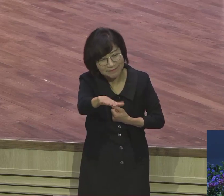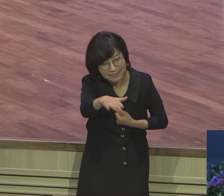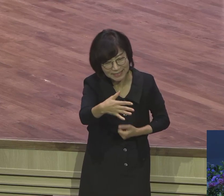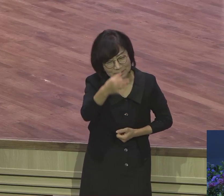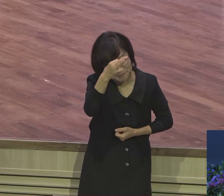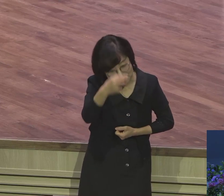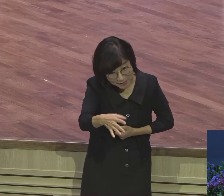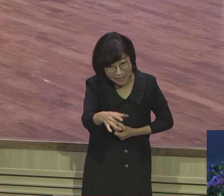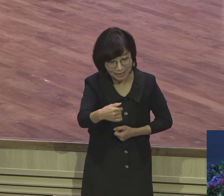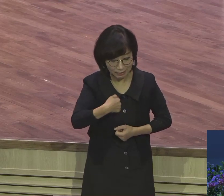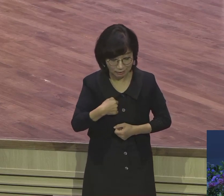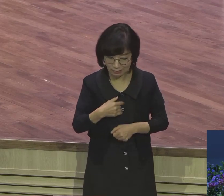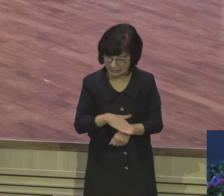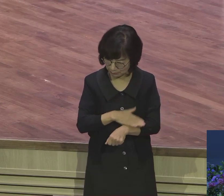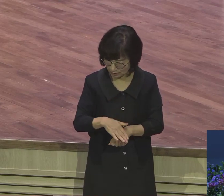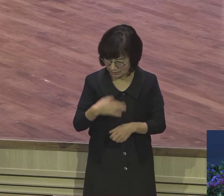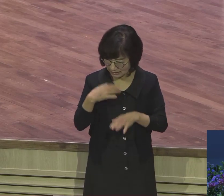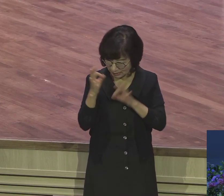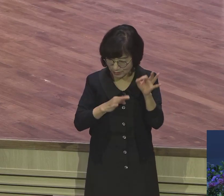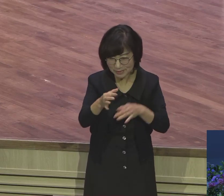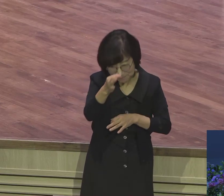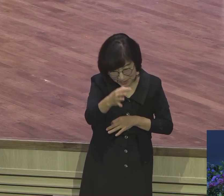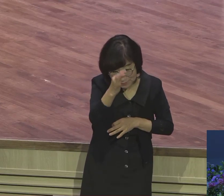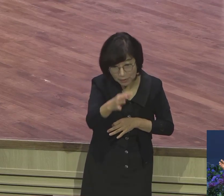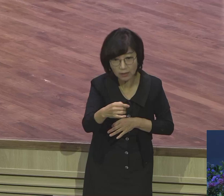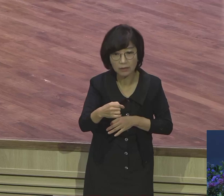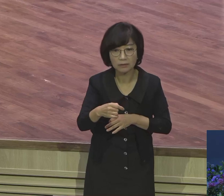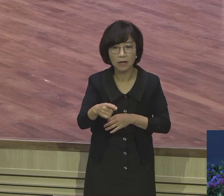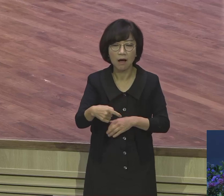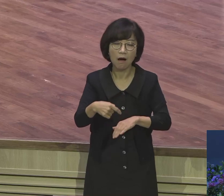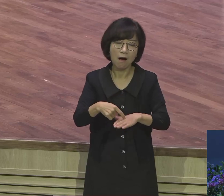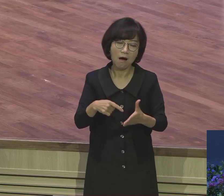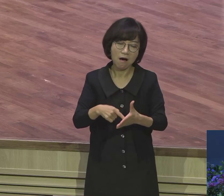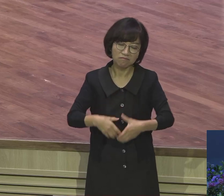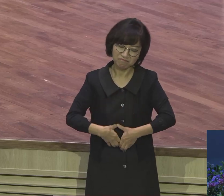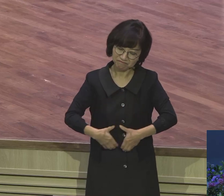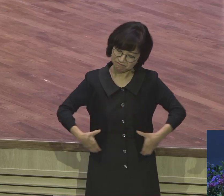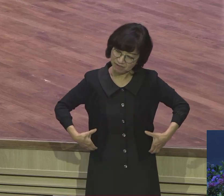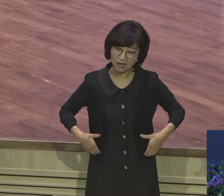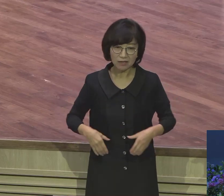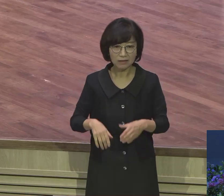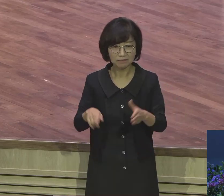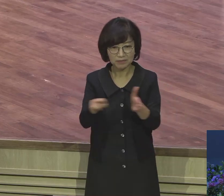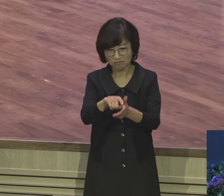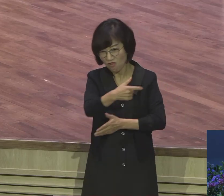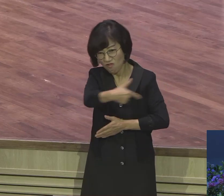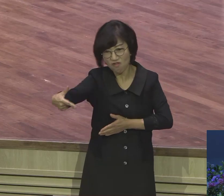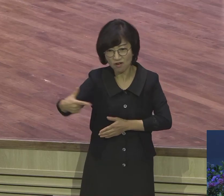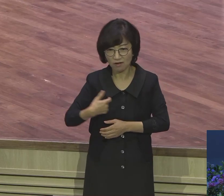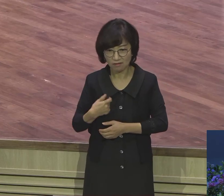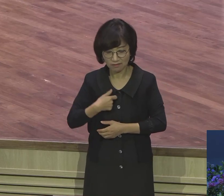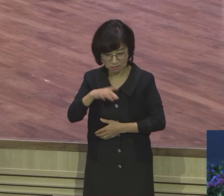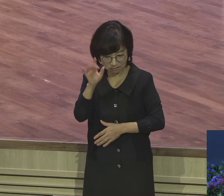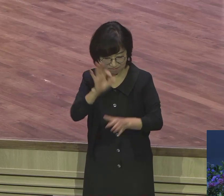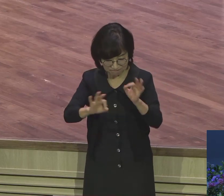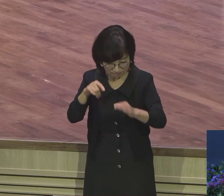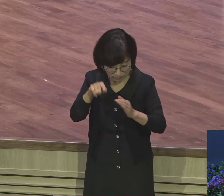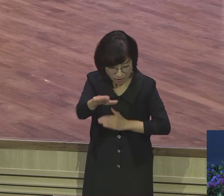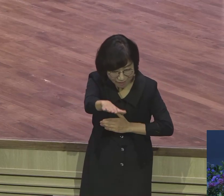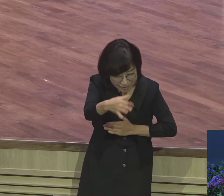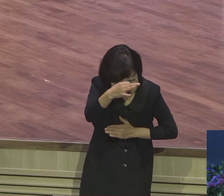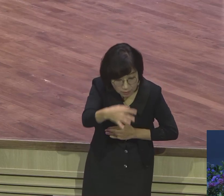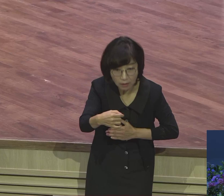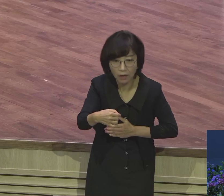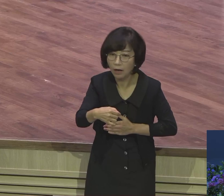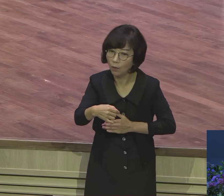자체가 내가 잘못한 거다. 그걸 큰 그릇입니다. 먼저 찾아가 먼저 하라.